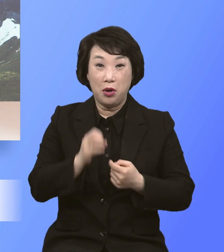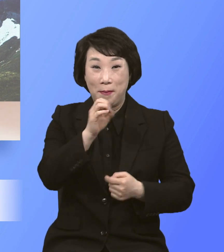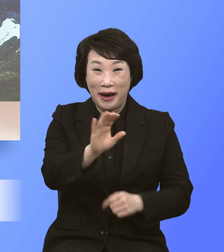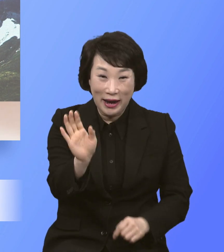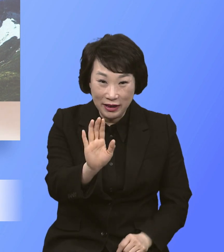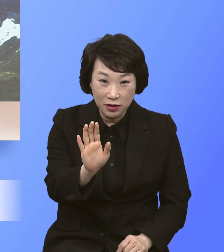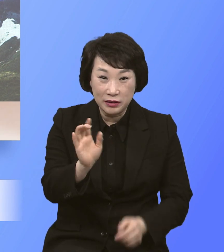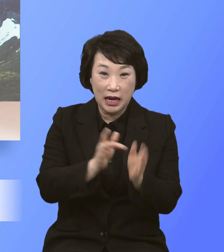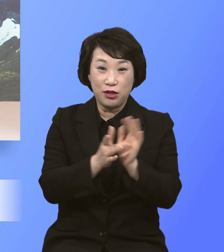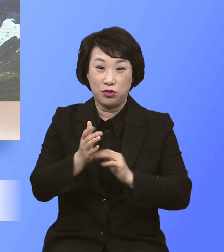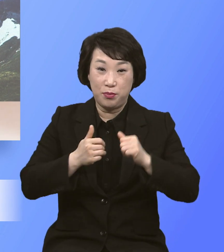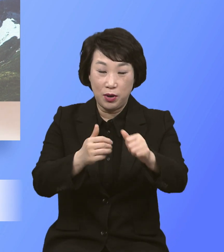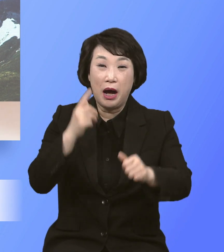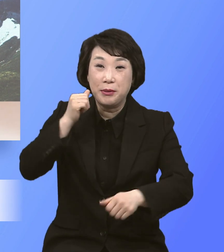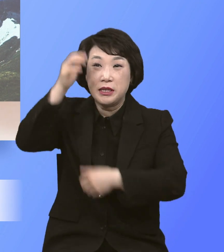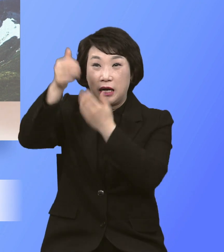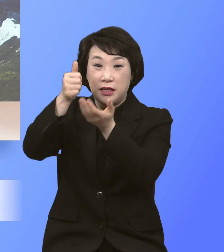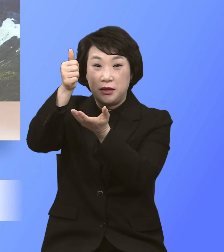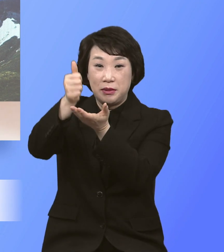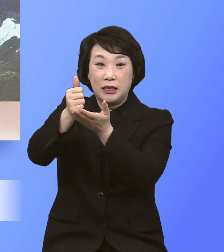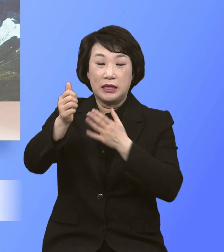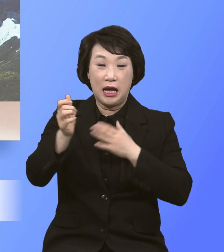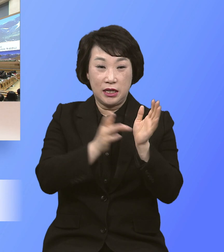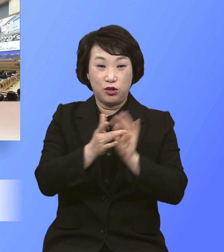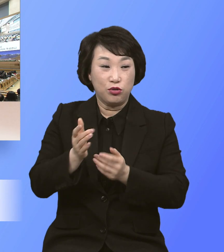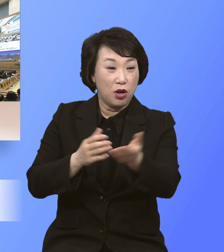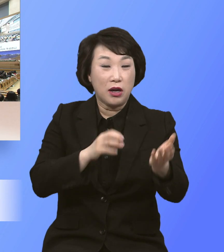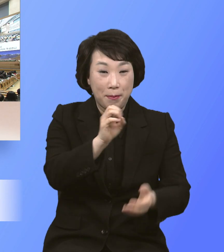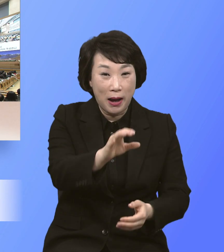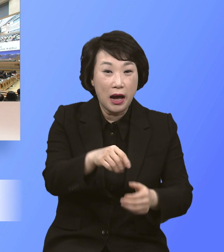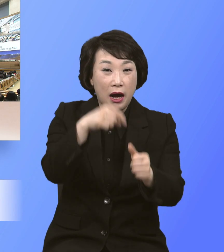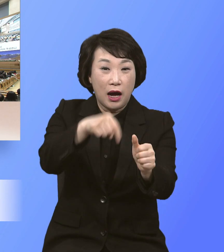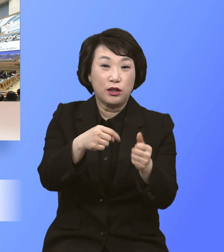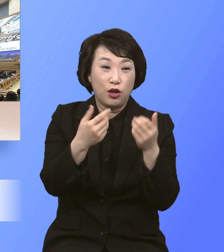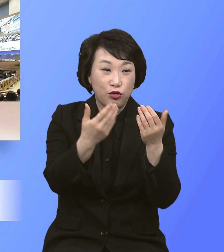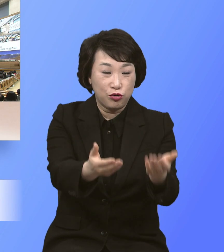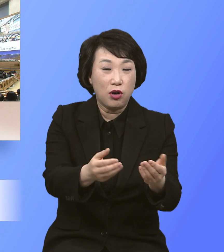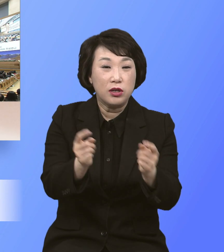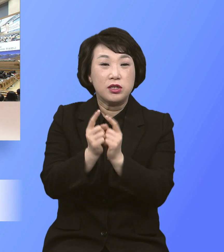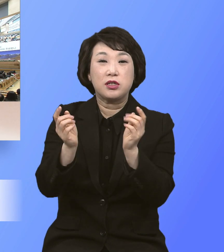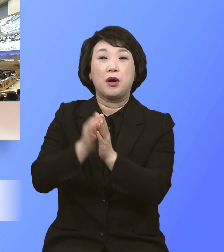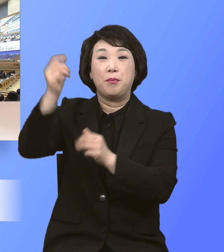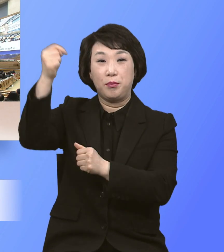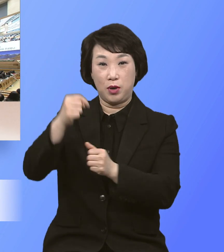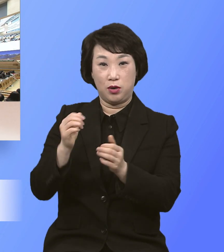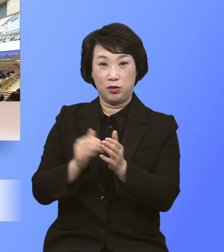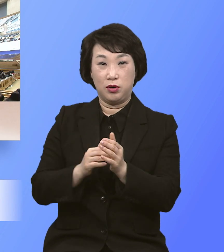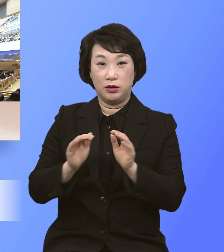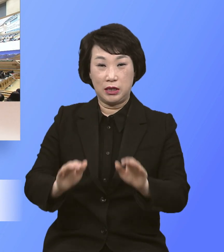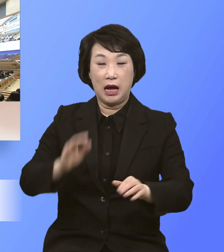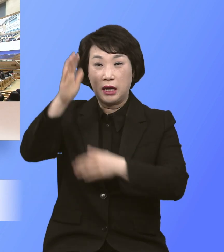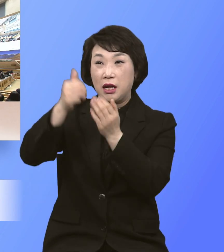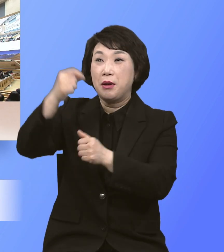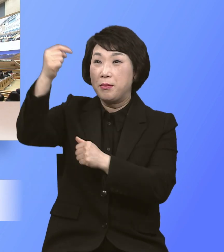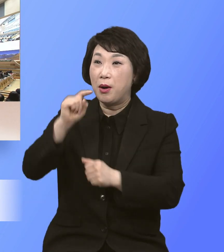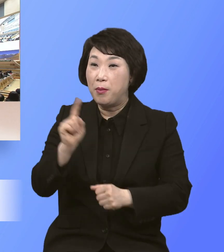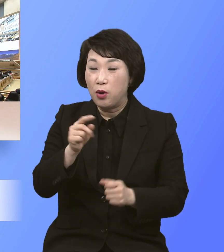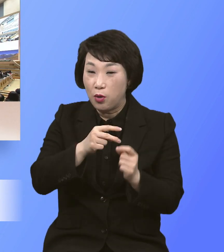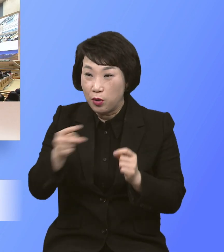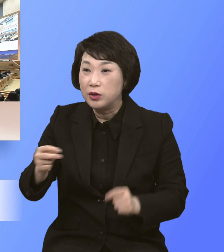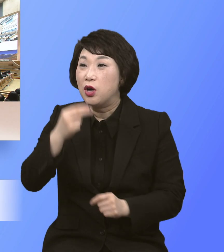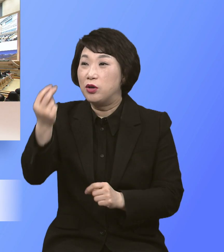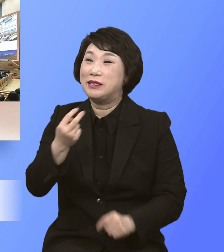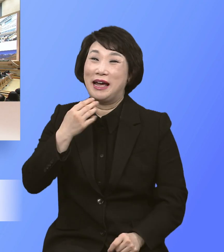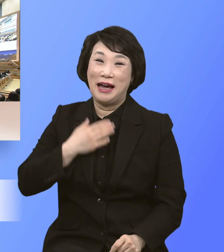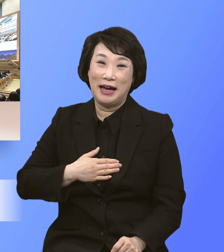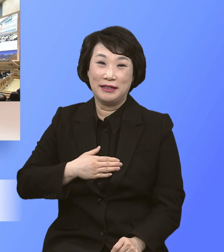아니요 나를 보내신 아버지께서 나의 말할 것과 이를 것을 친히 명령하여 주셨으니 나는 그의 명령이